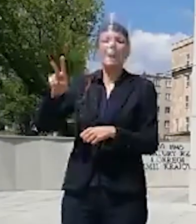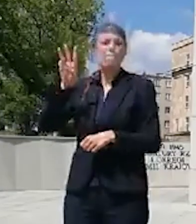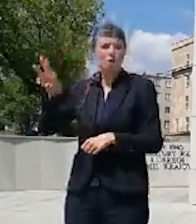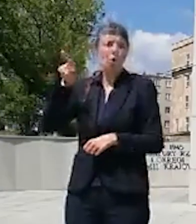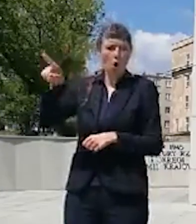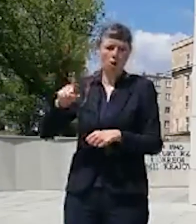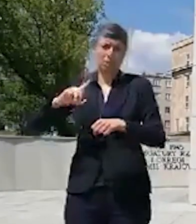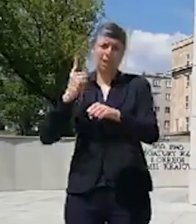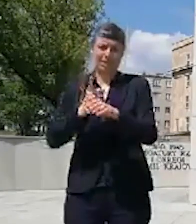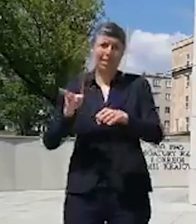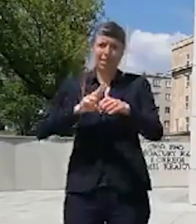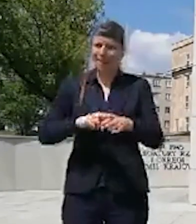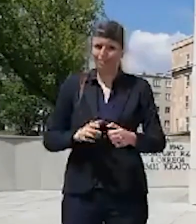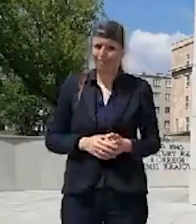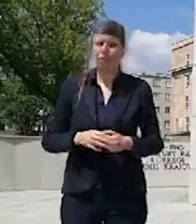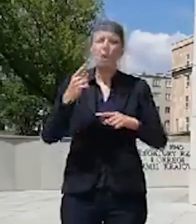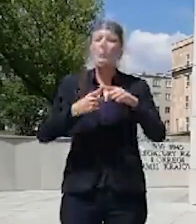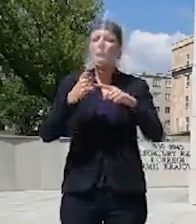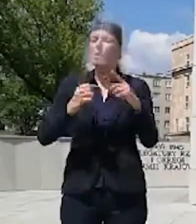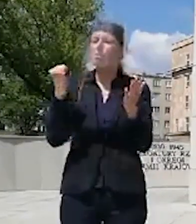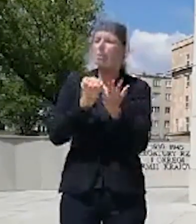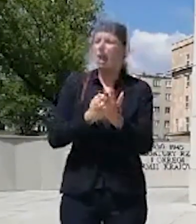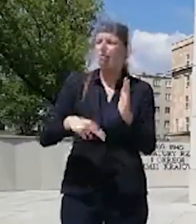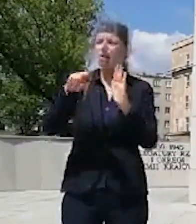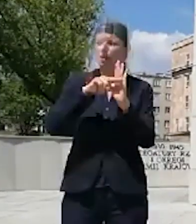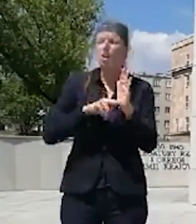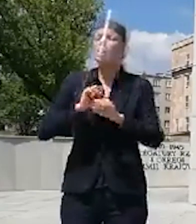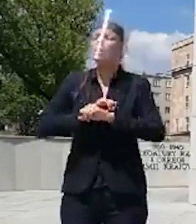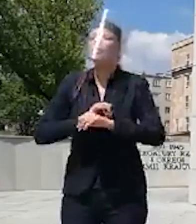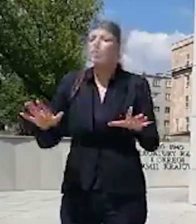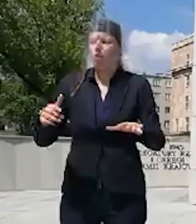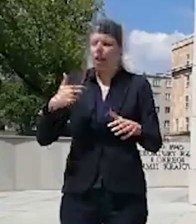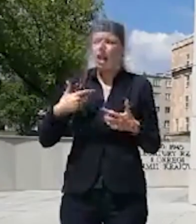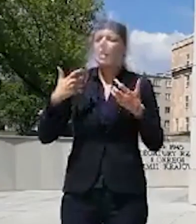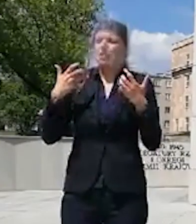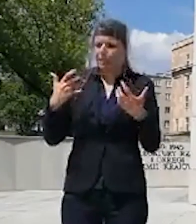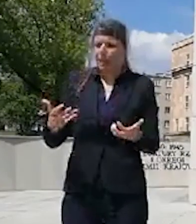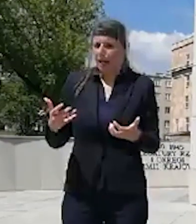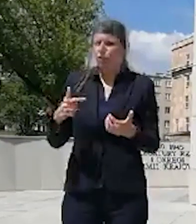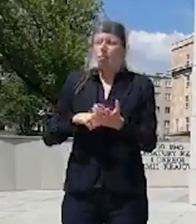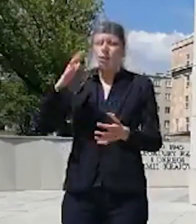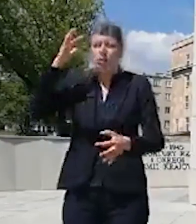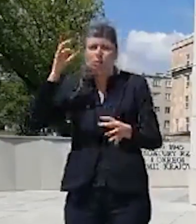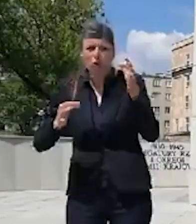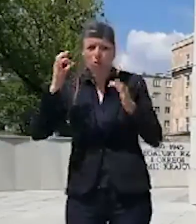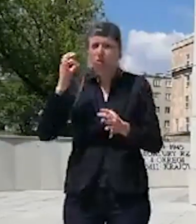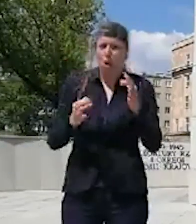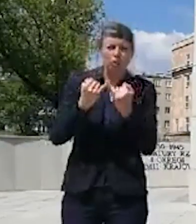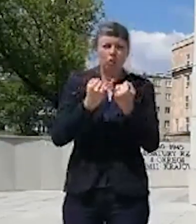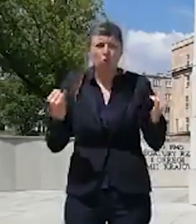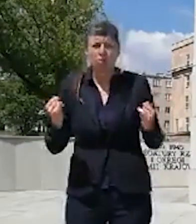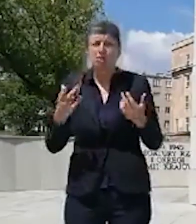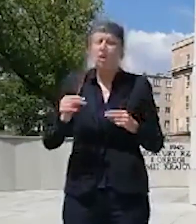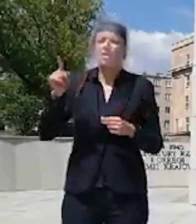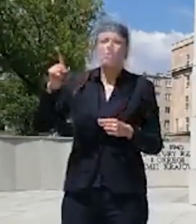kultury prawnej. Natomiast oczywiście, że ja bym wolał, żeby one odbyły się bez żadnych wątpliwości. Bo wątpliwości się pojawiają, profesor